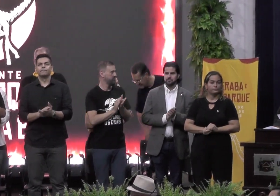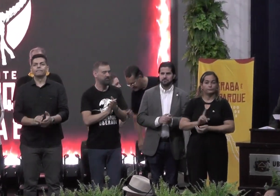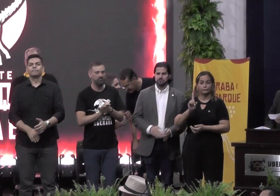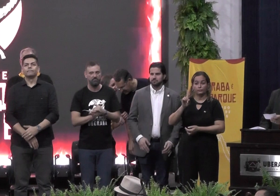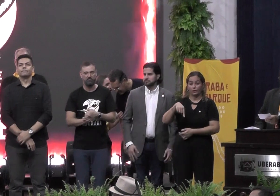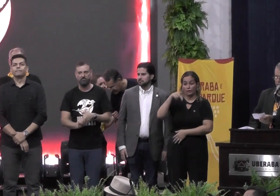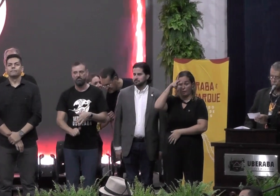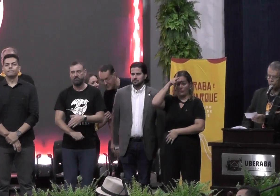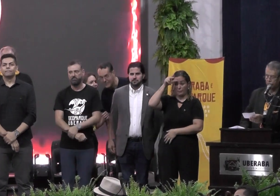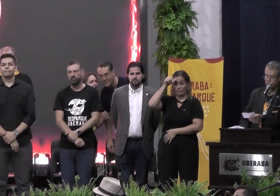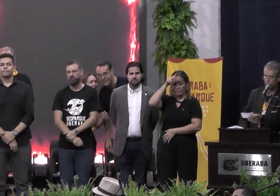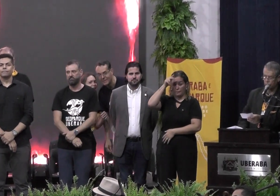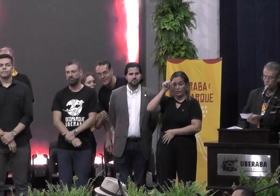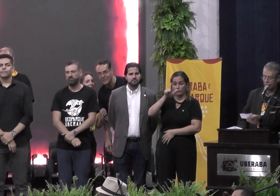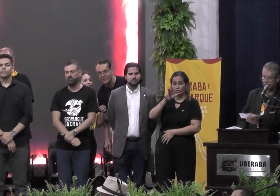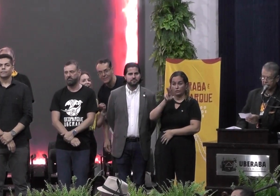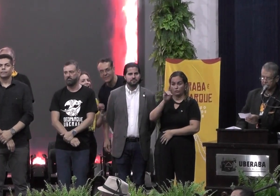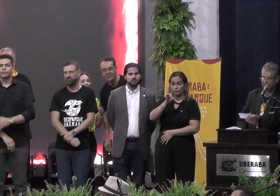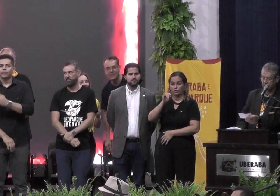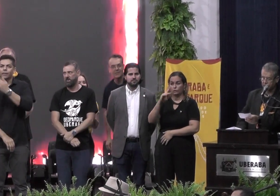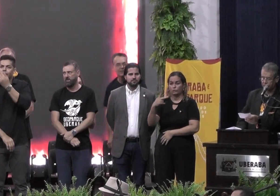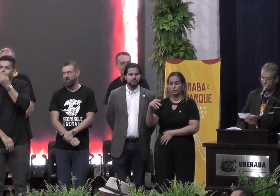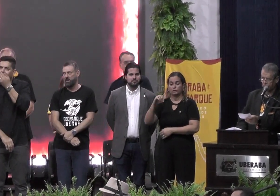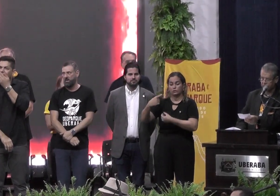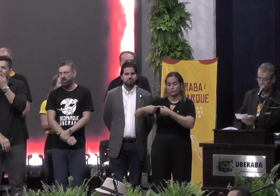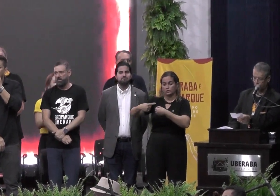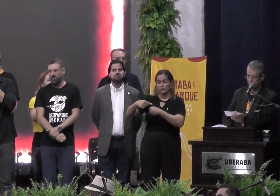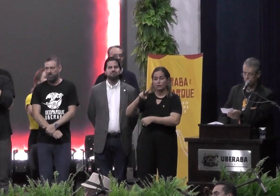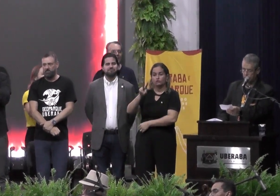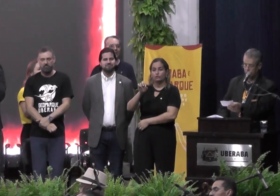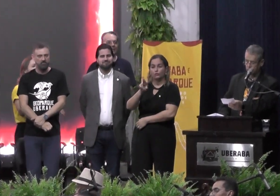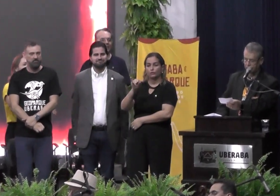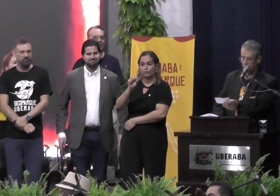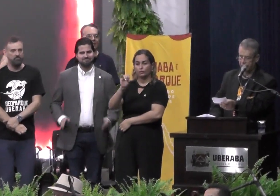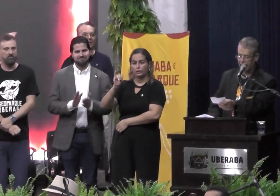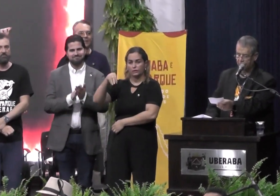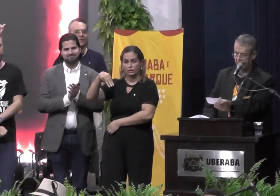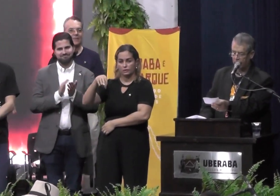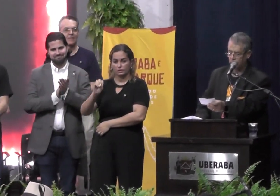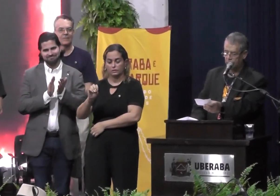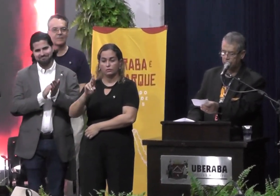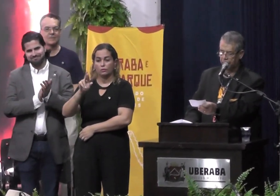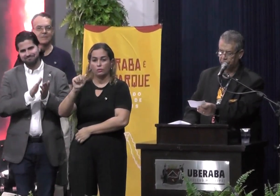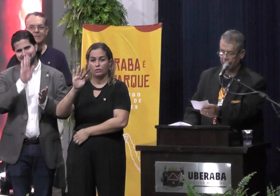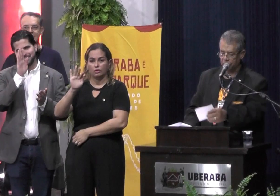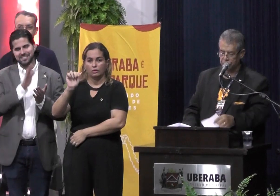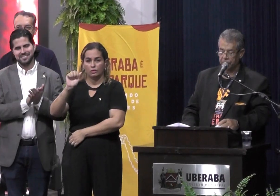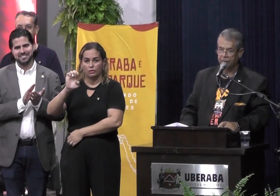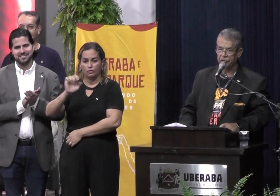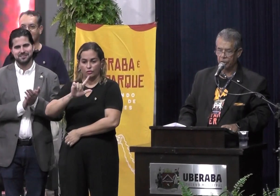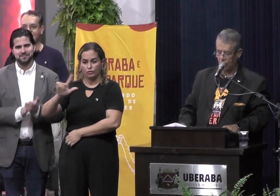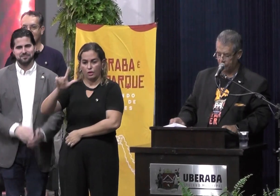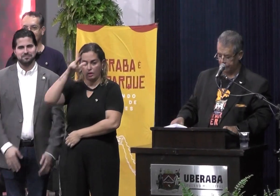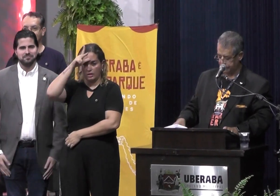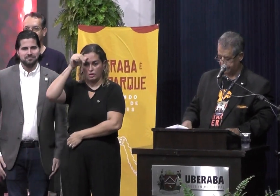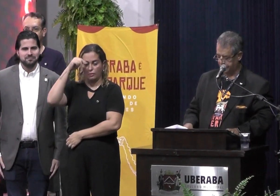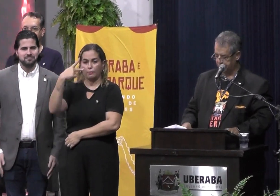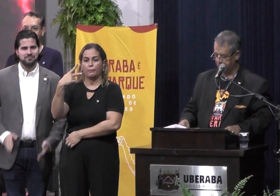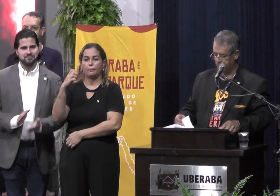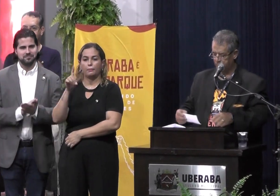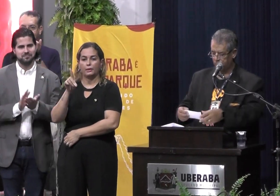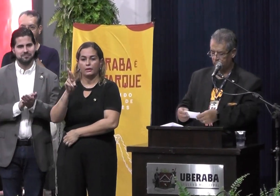Os prefeitos Luizinho do Doca, da cidade de Veríssimo. O senhor Rafael, prefeito de